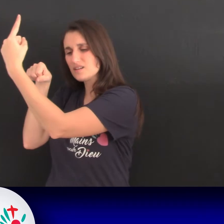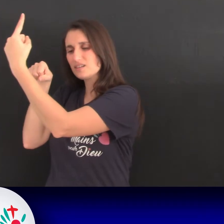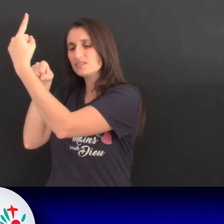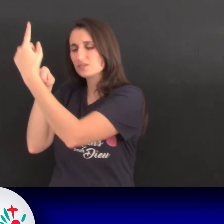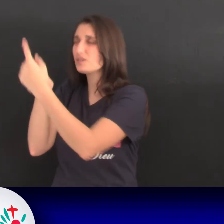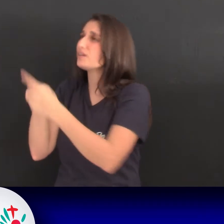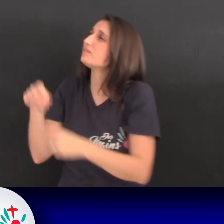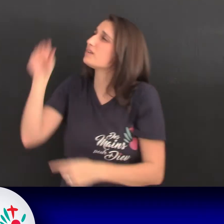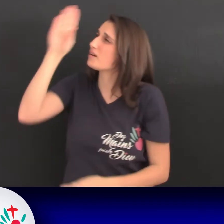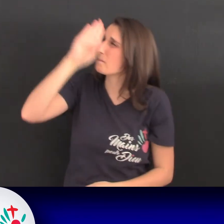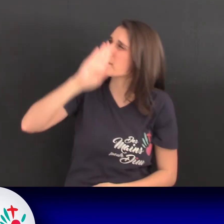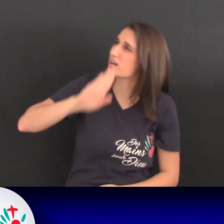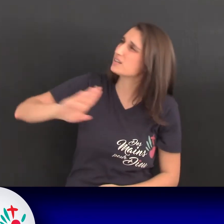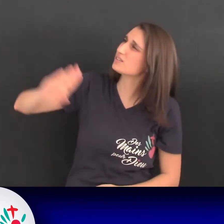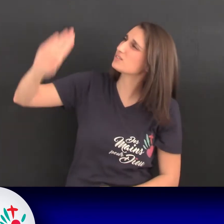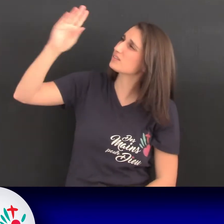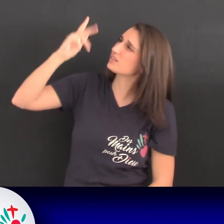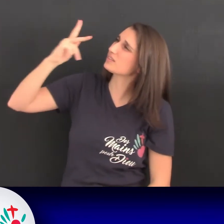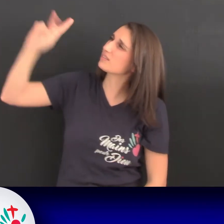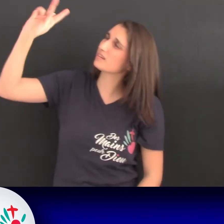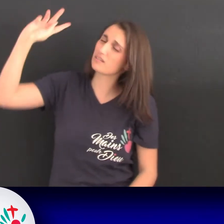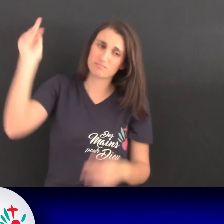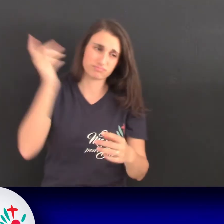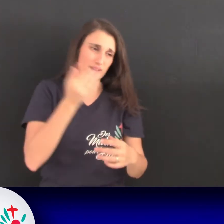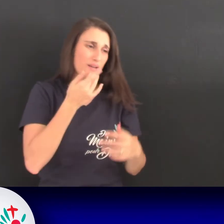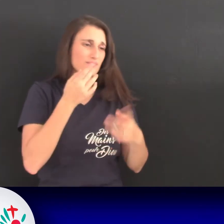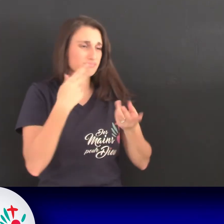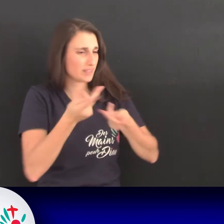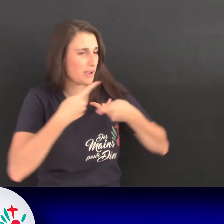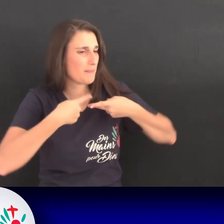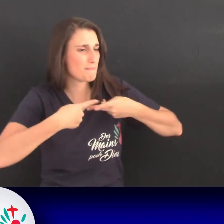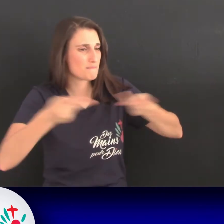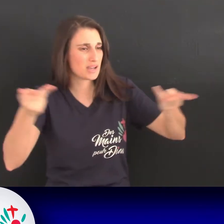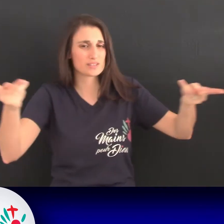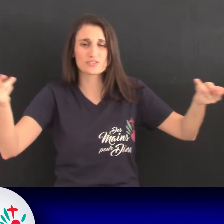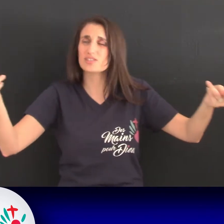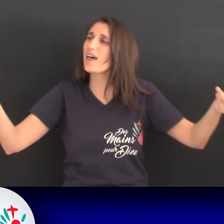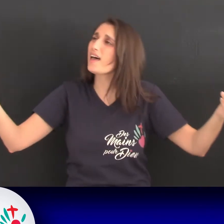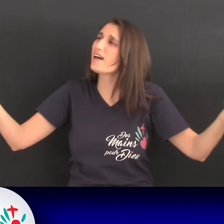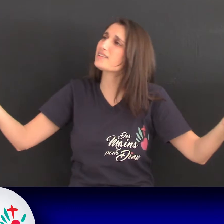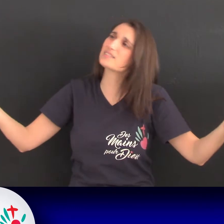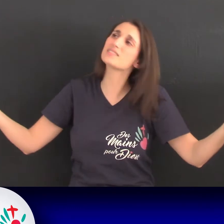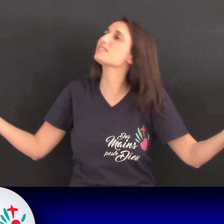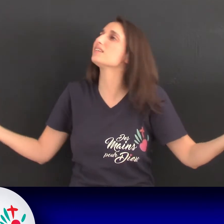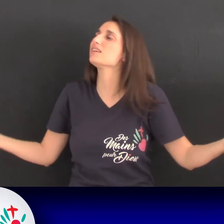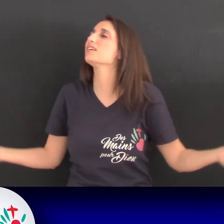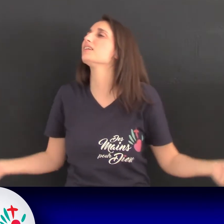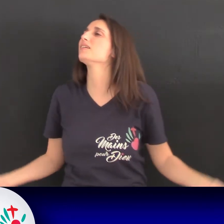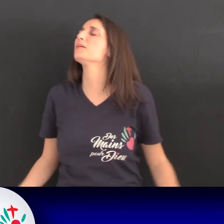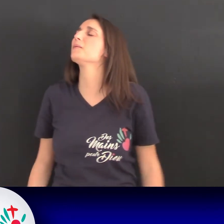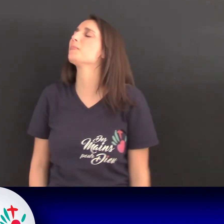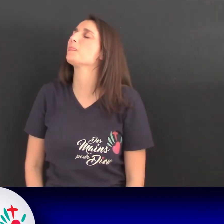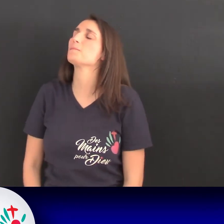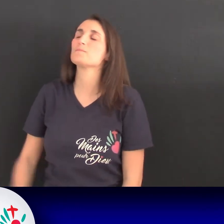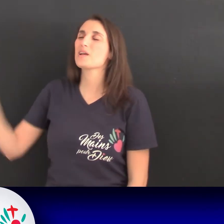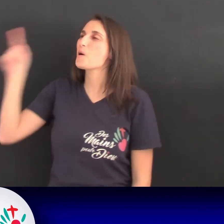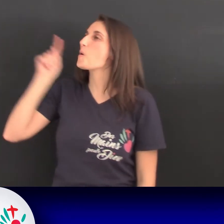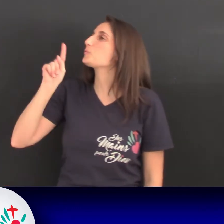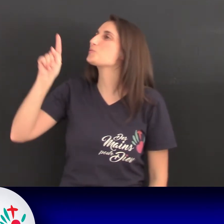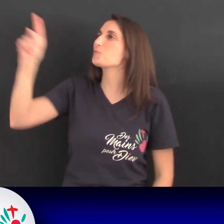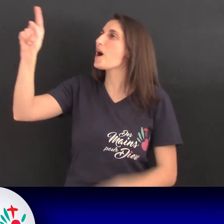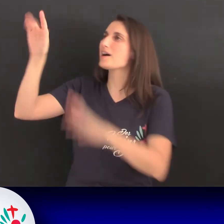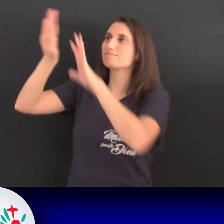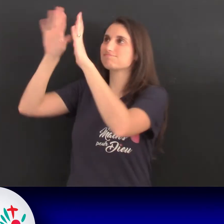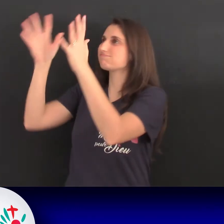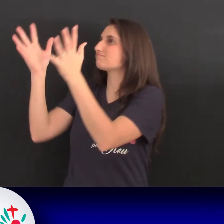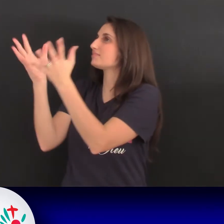prosterne. Je veux proclamer ta majesté.